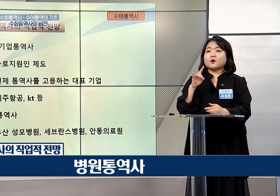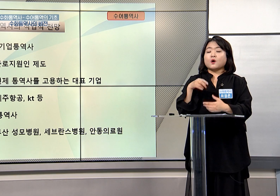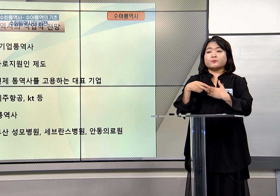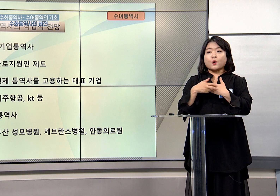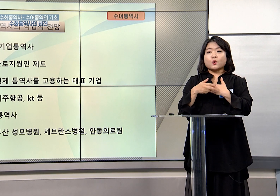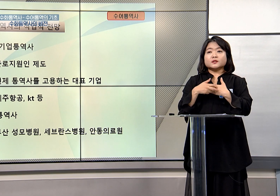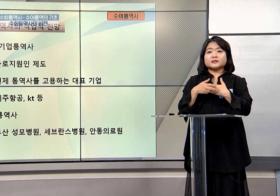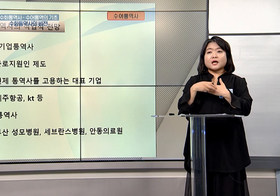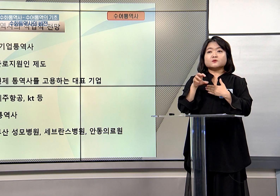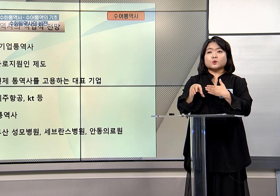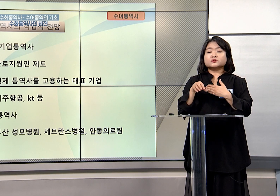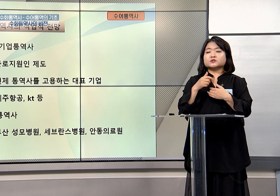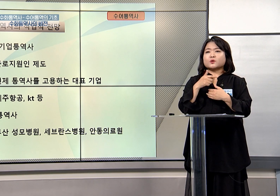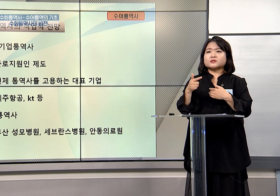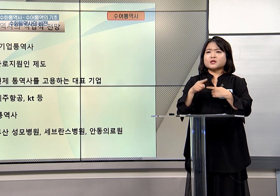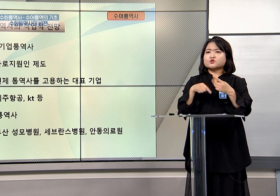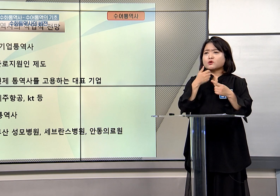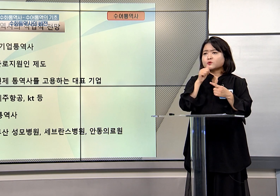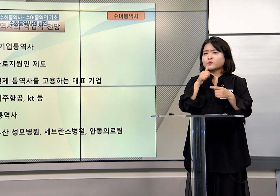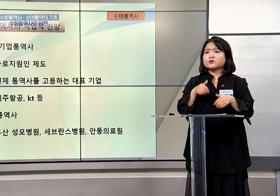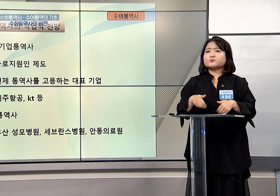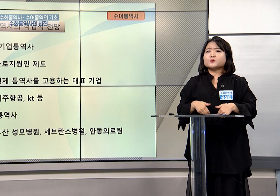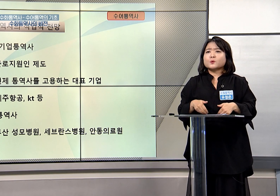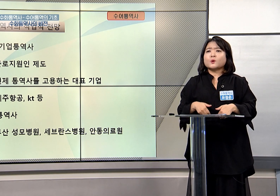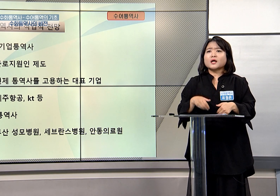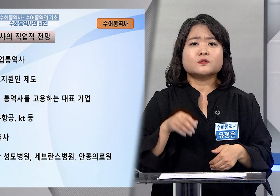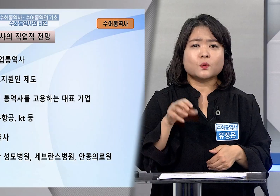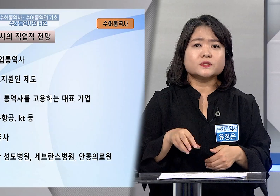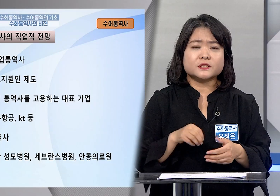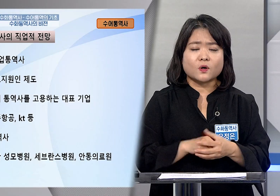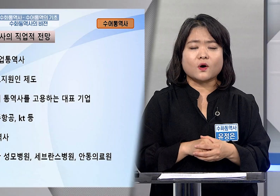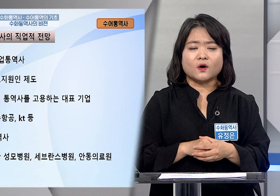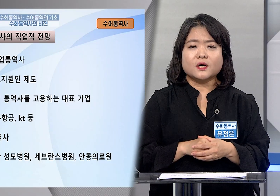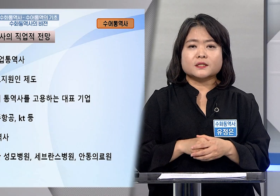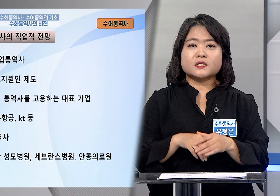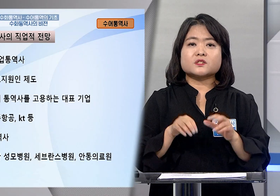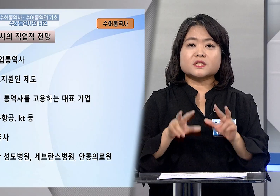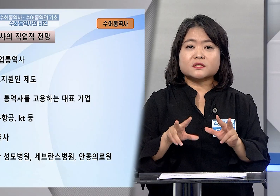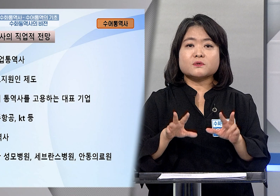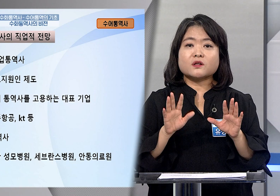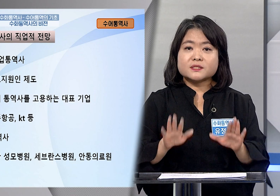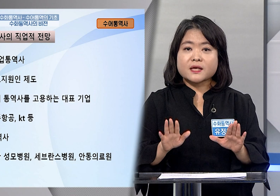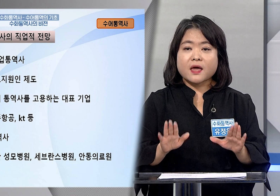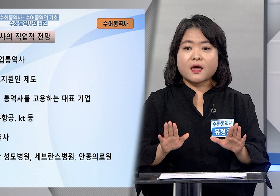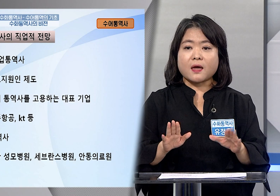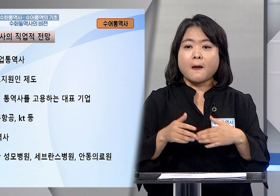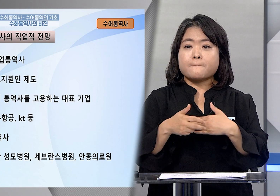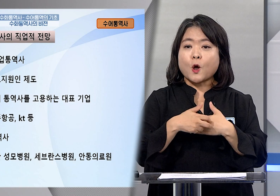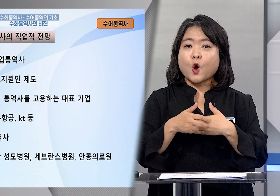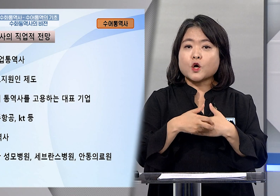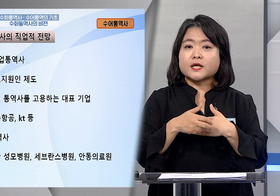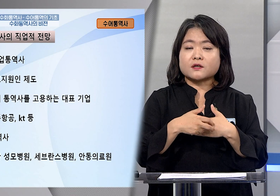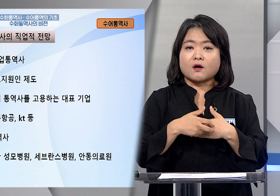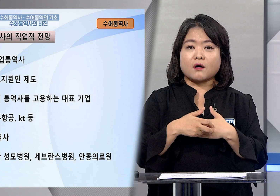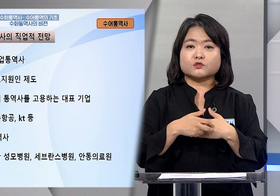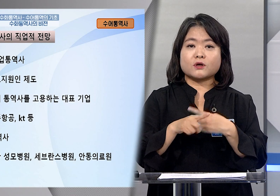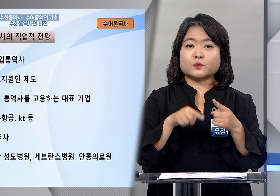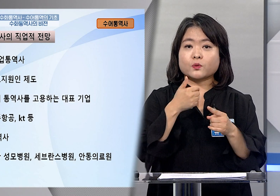일단은요, 병원이라는 곳은 굉장히 수화통역이 필요로 하는 곳이죠. 그래서 지금 현재 병원에서